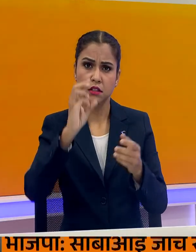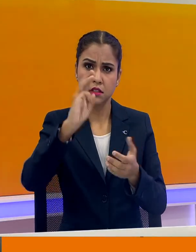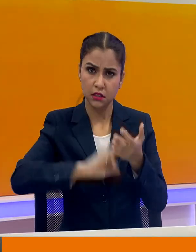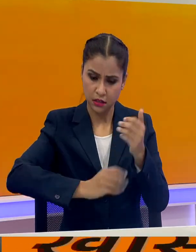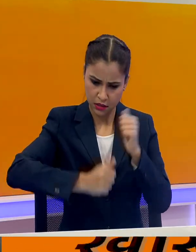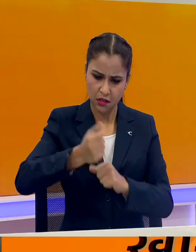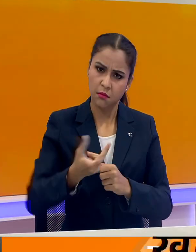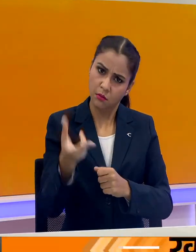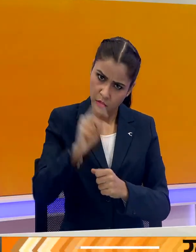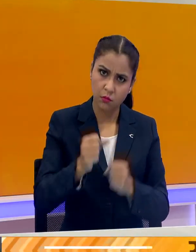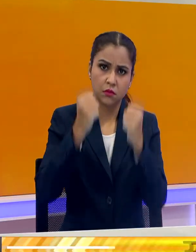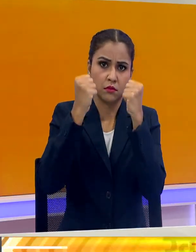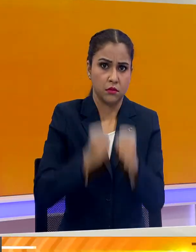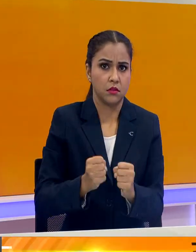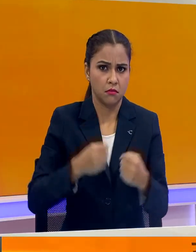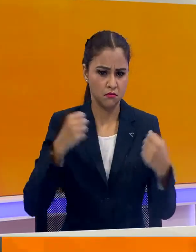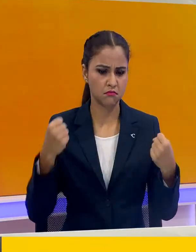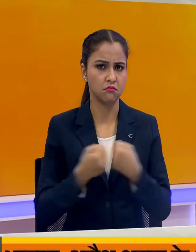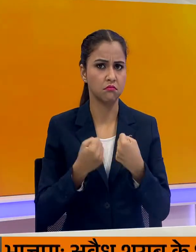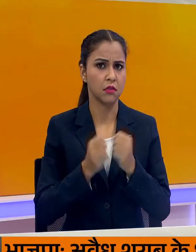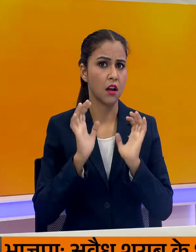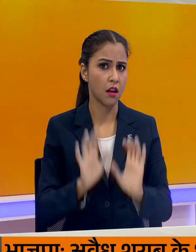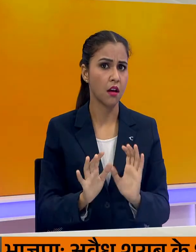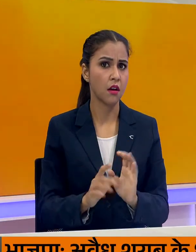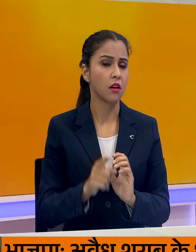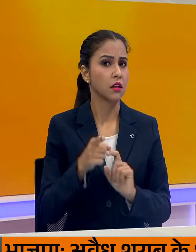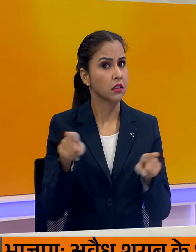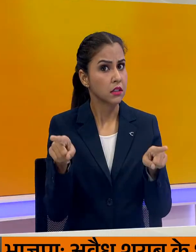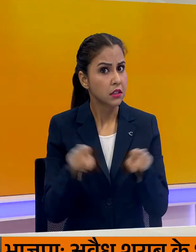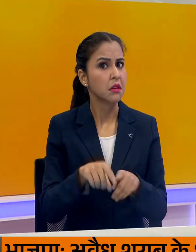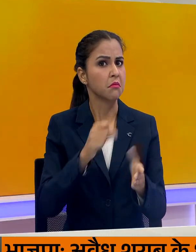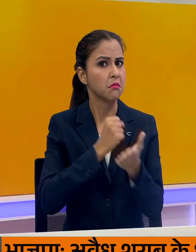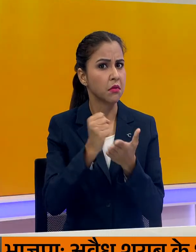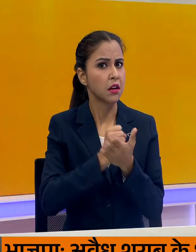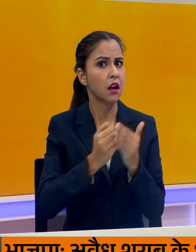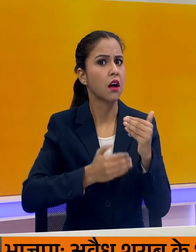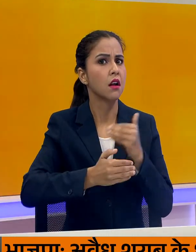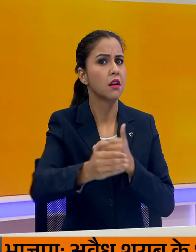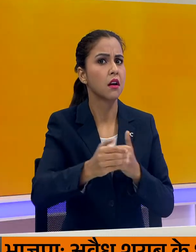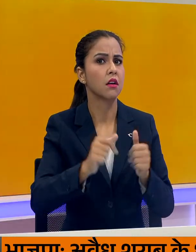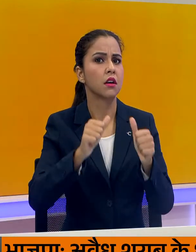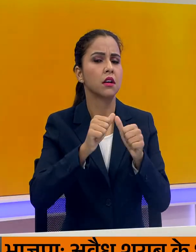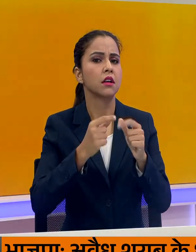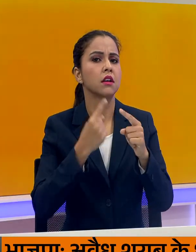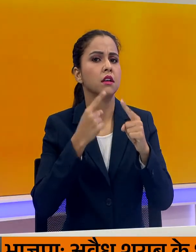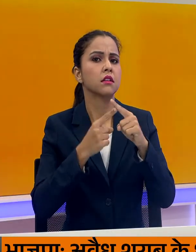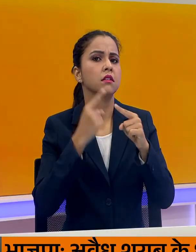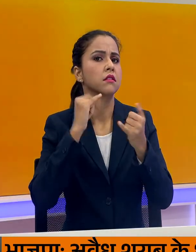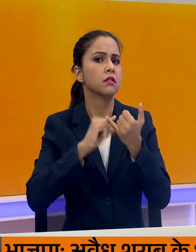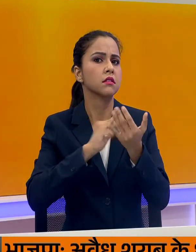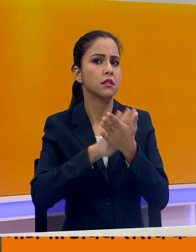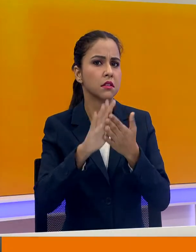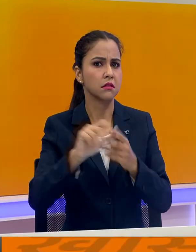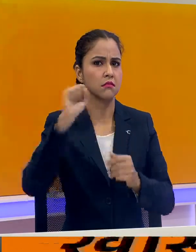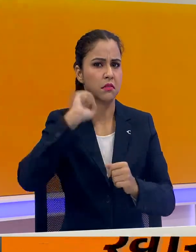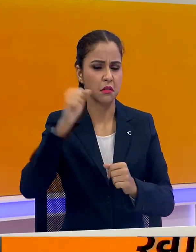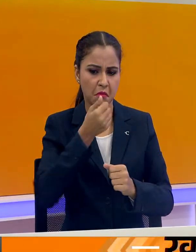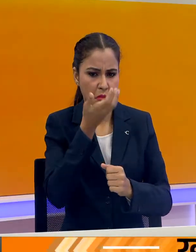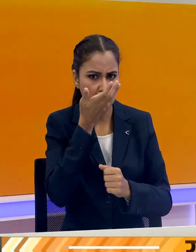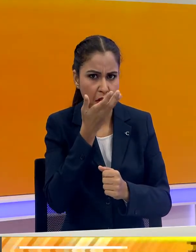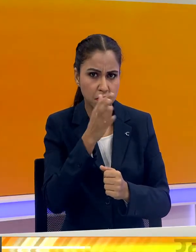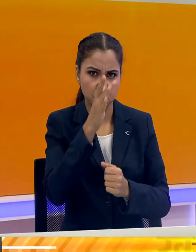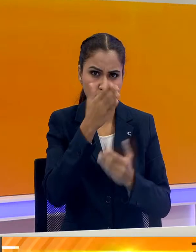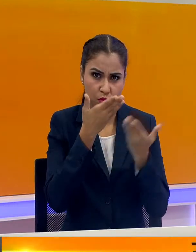कुर्सी पाने की होड़ और लड़ाई है और उसी प्रयास में आगे आने के लिए आतिशी धरने पर पानी के बहाना